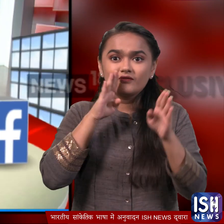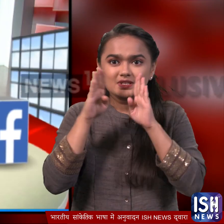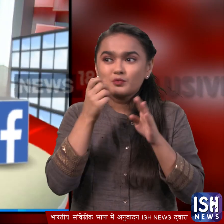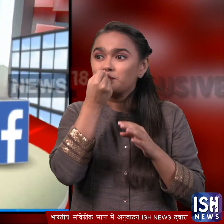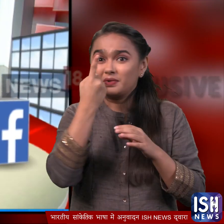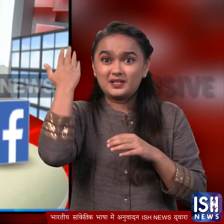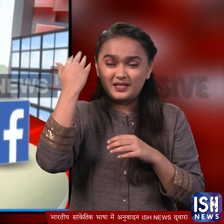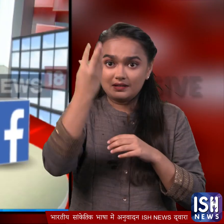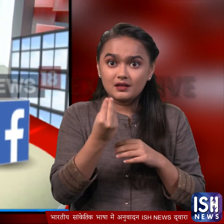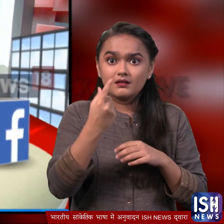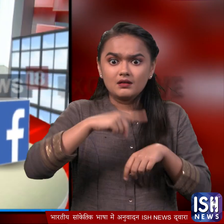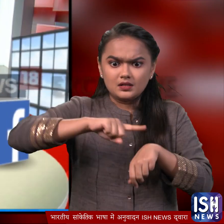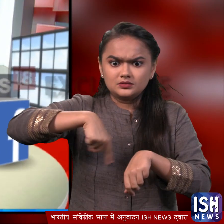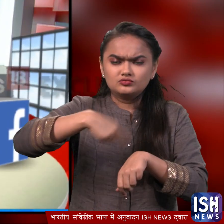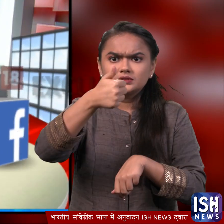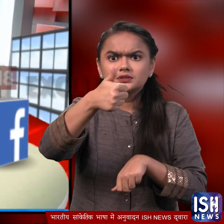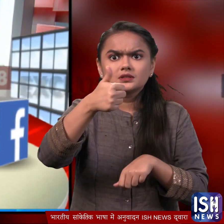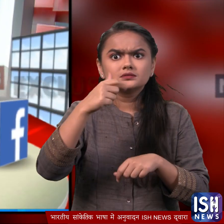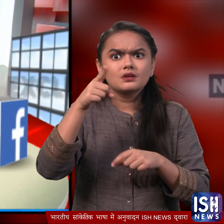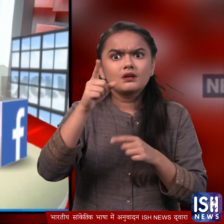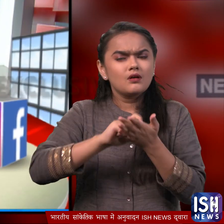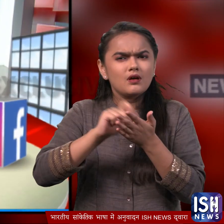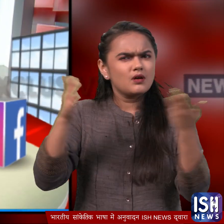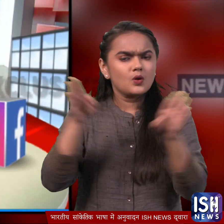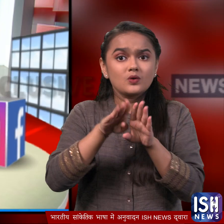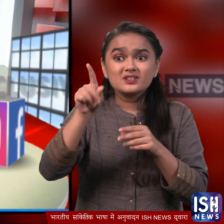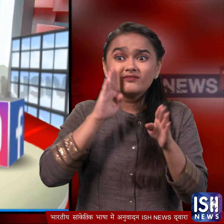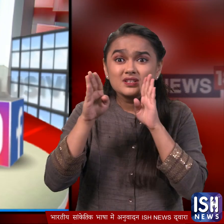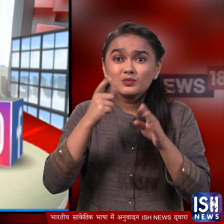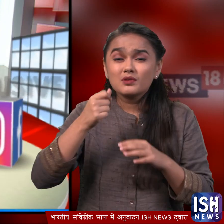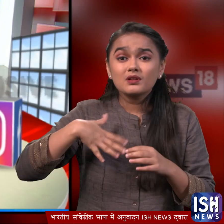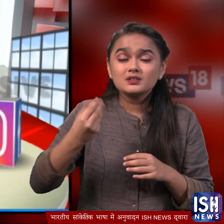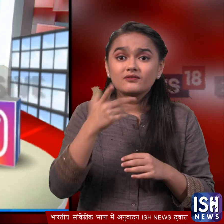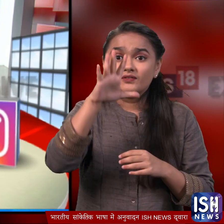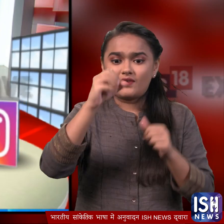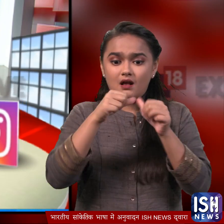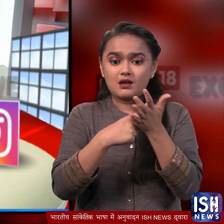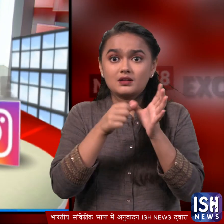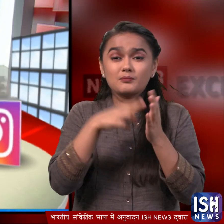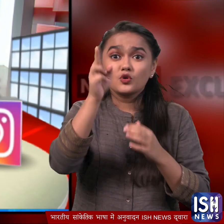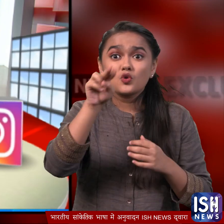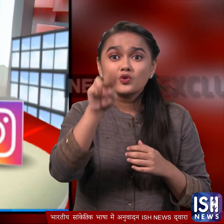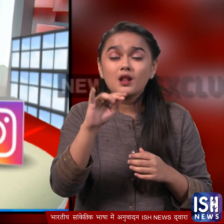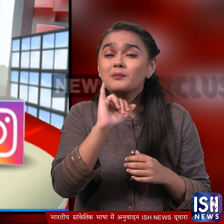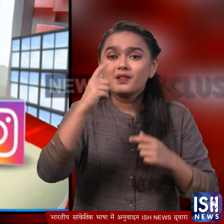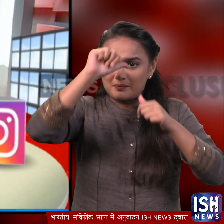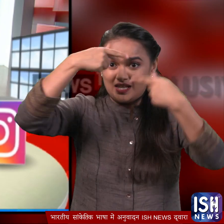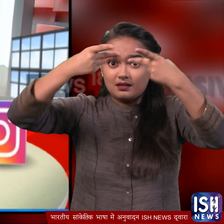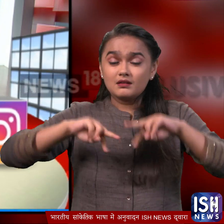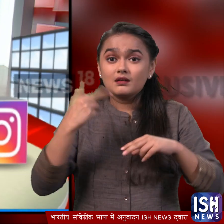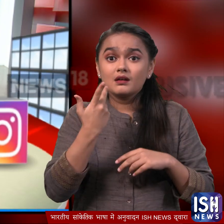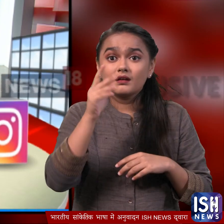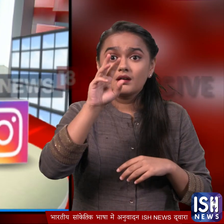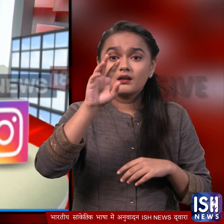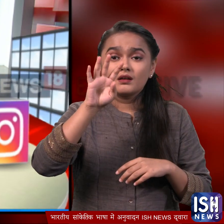फेसबुक, इंस्टाग्राम और व्हाट्सएप करीब 6 घंटे तक ठप रहे, लेकिन इतनी ही देर में फेसबुक को $50 अरब यानी भारतीय रुपयों में